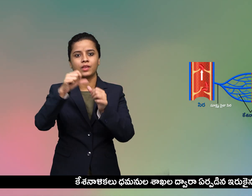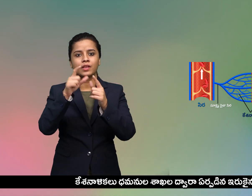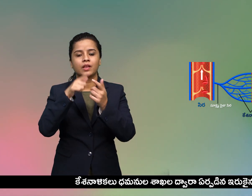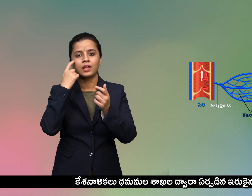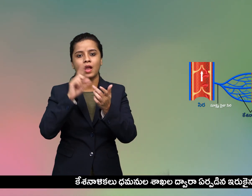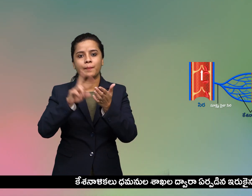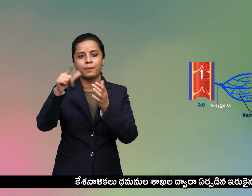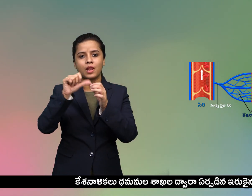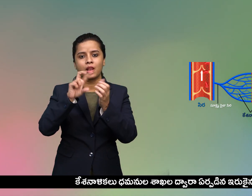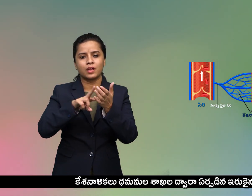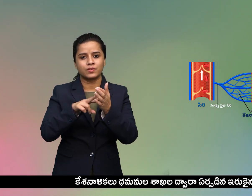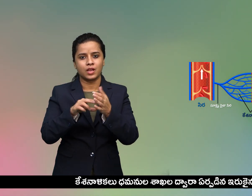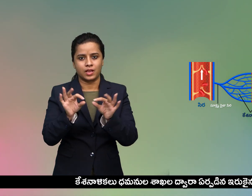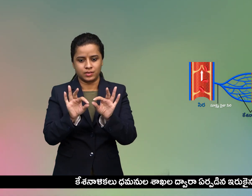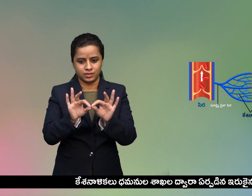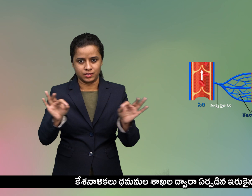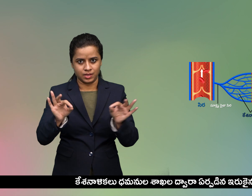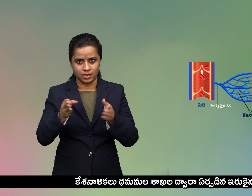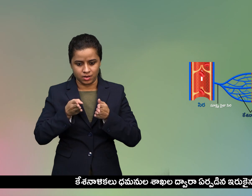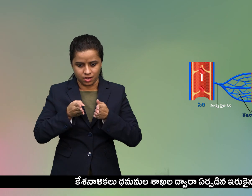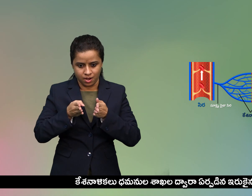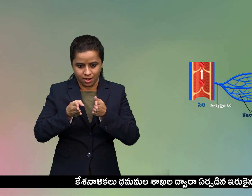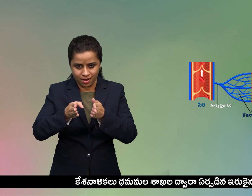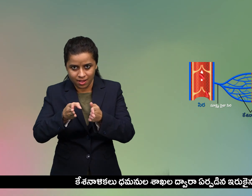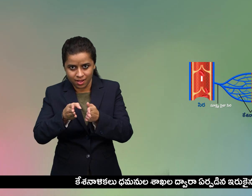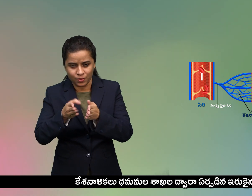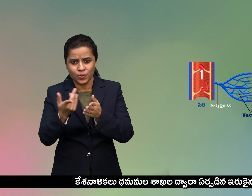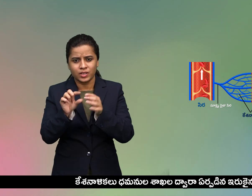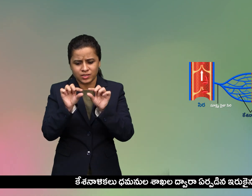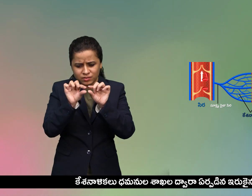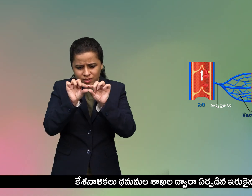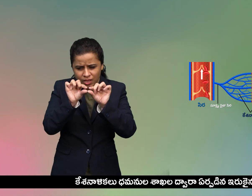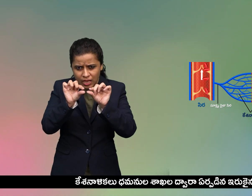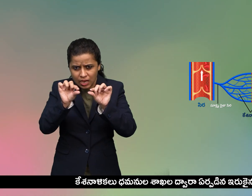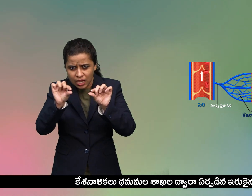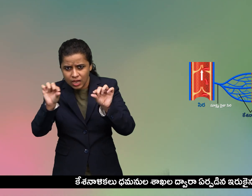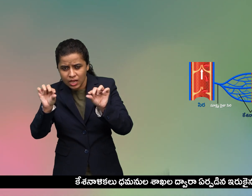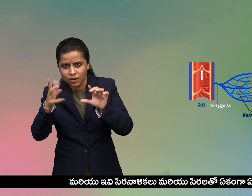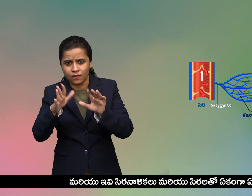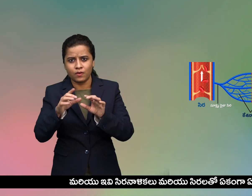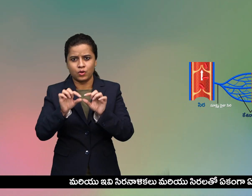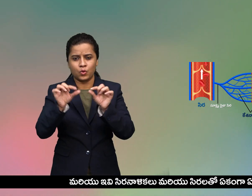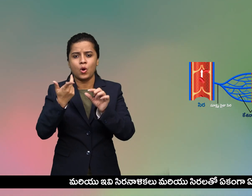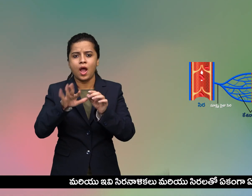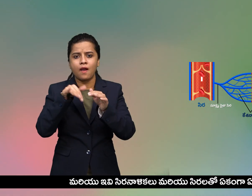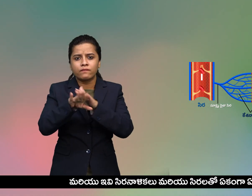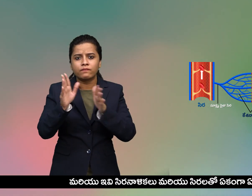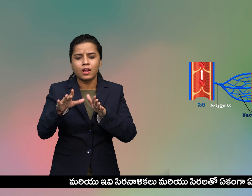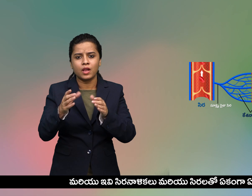కేశనాళికలు ధమనుల సేకల ద్వారా ఏర్పడిన ఇరుకైన గొట్టాలు, మరియు ఇవి